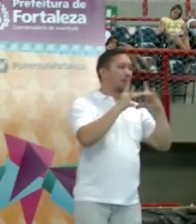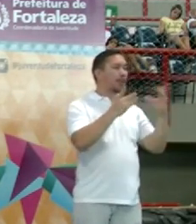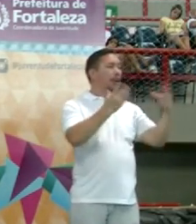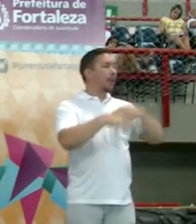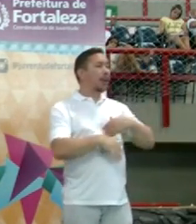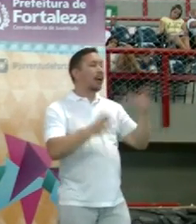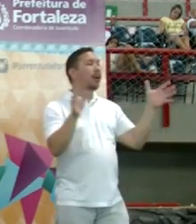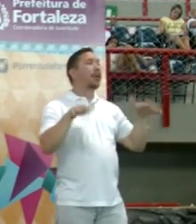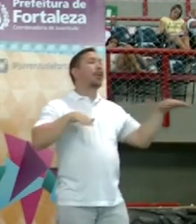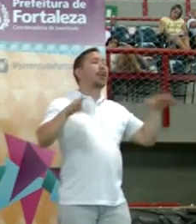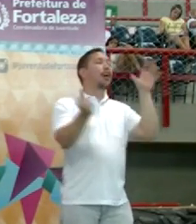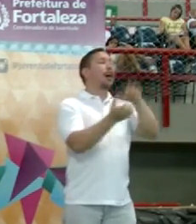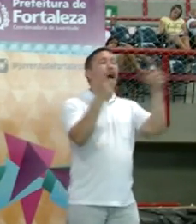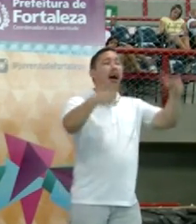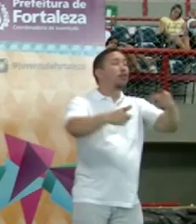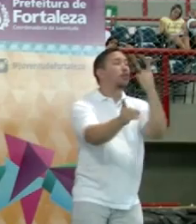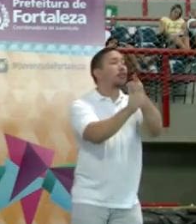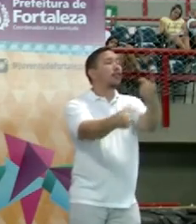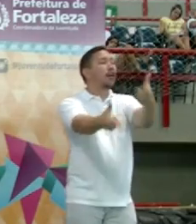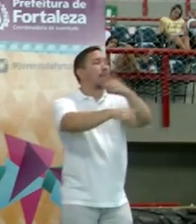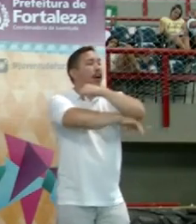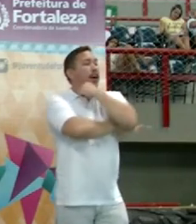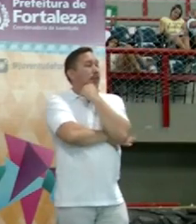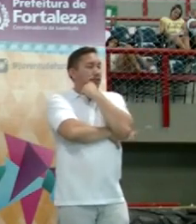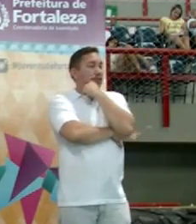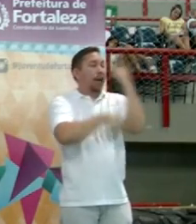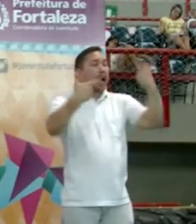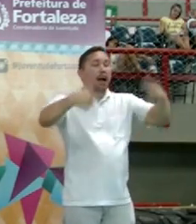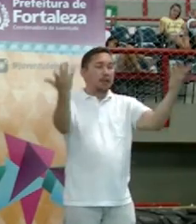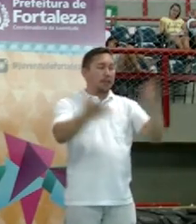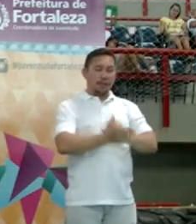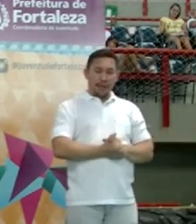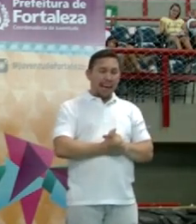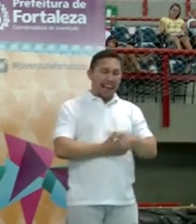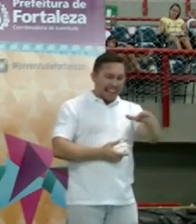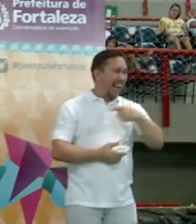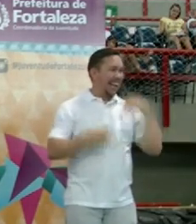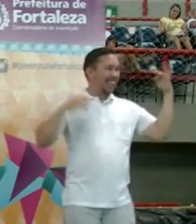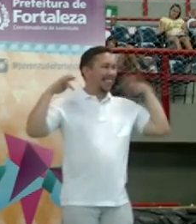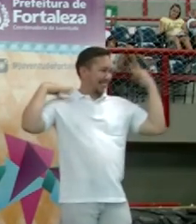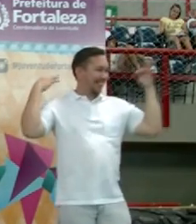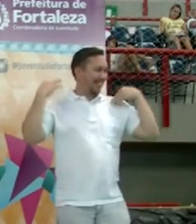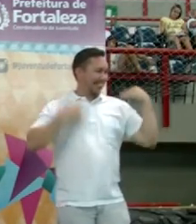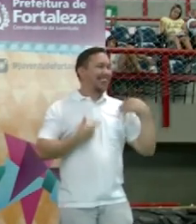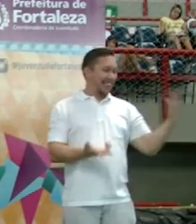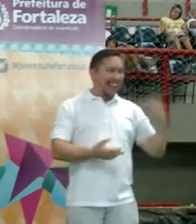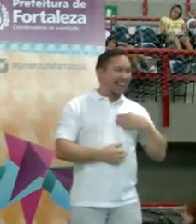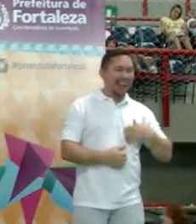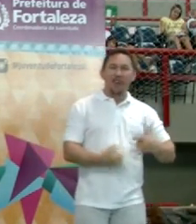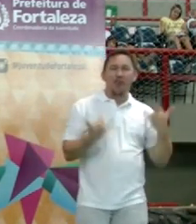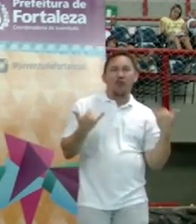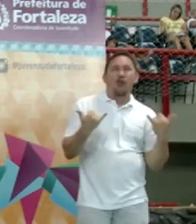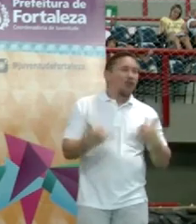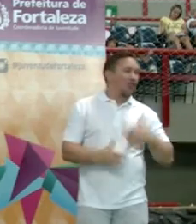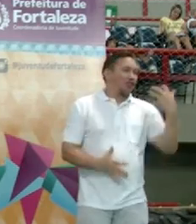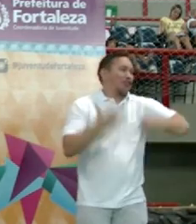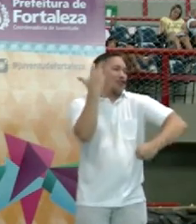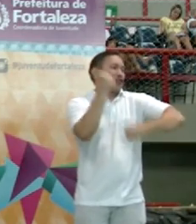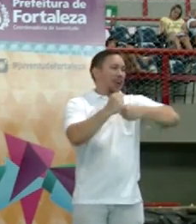jacaré da montanha? Onde foi? Onde é que você me arranja um jacaré turista, um jacaré off-road,